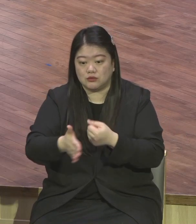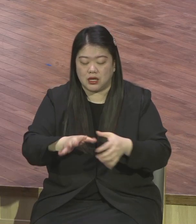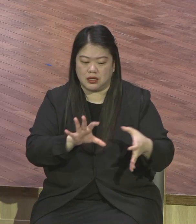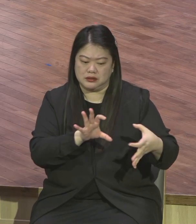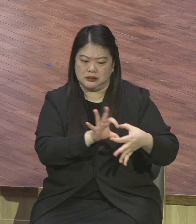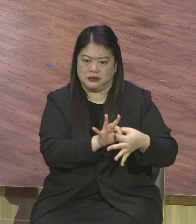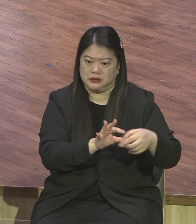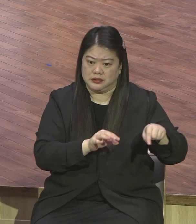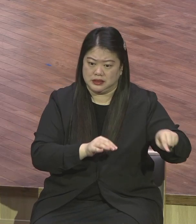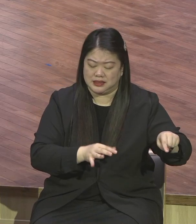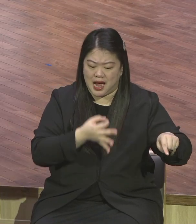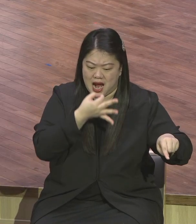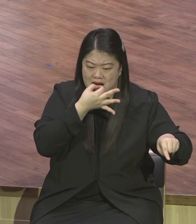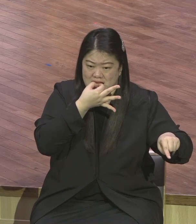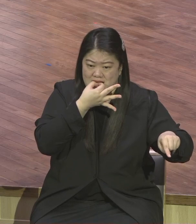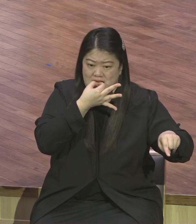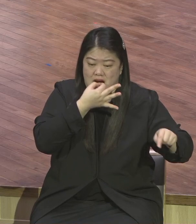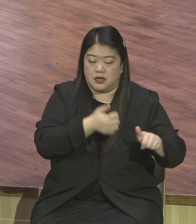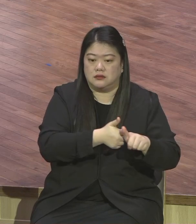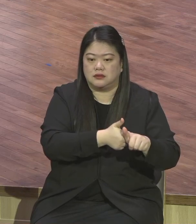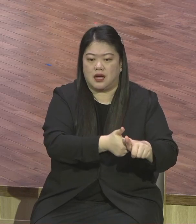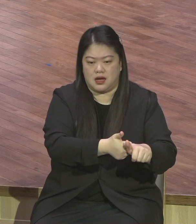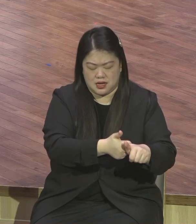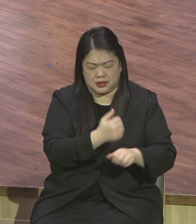이걸 육체의 욕심이라.